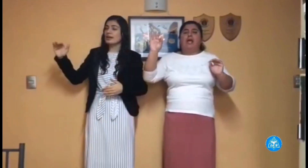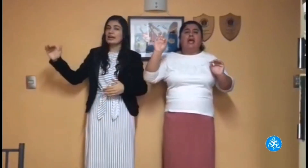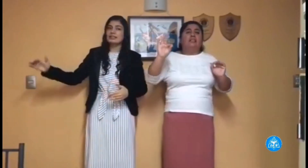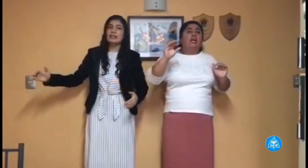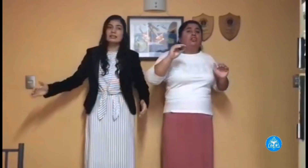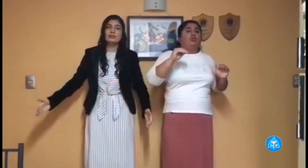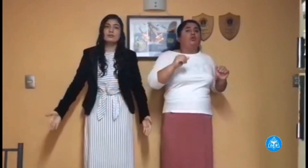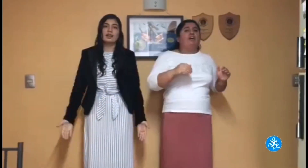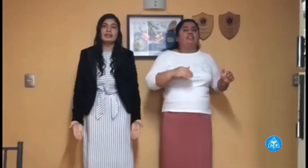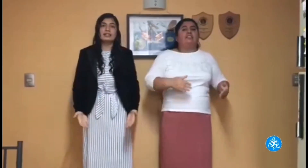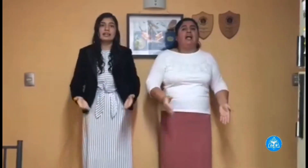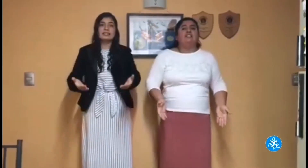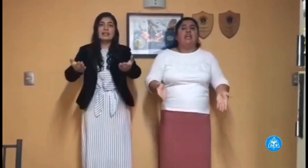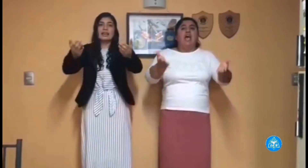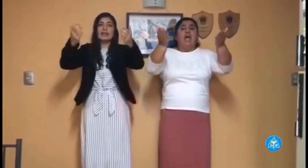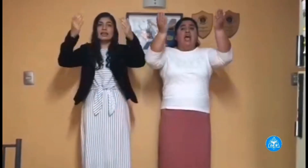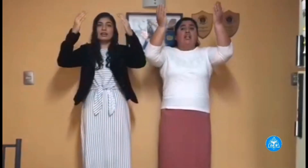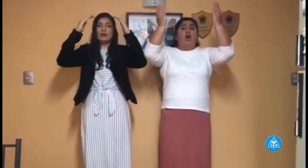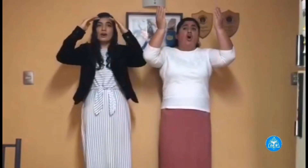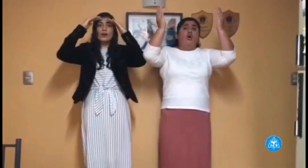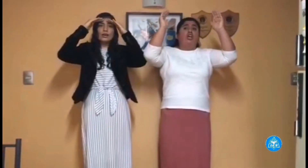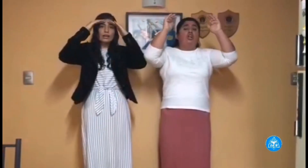es. Sube hasta el cielo y lo